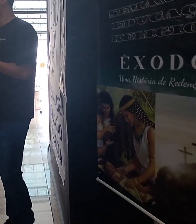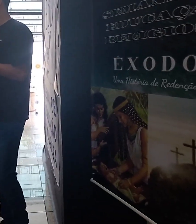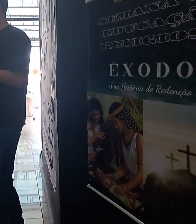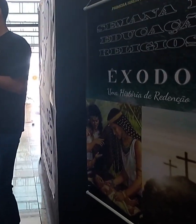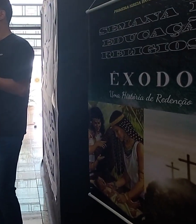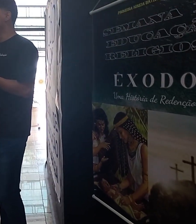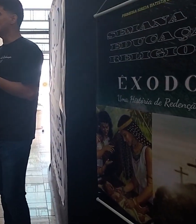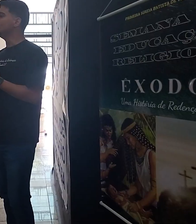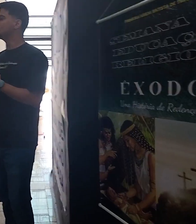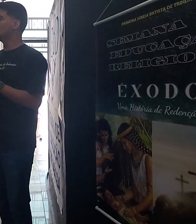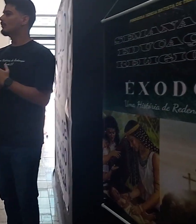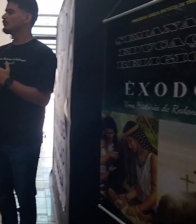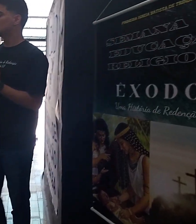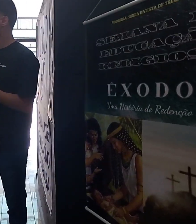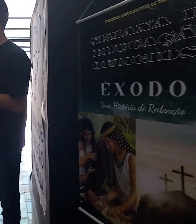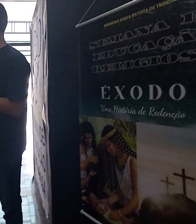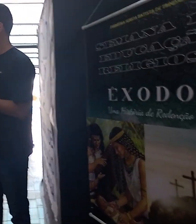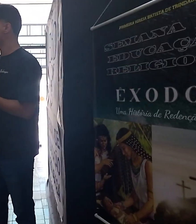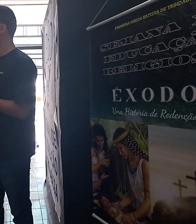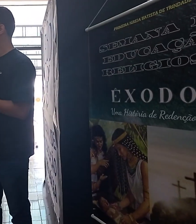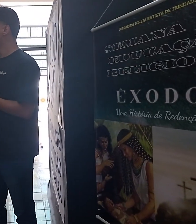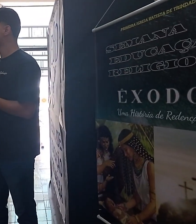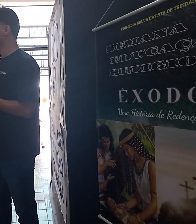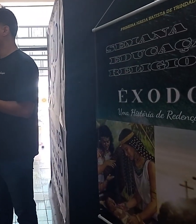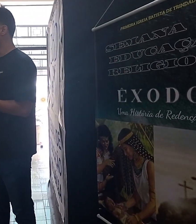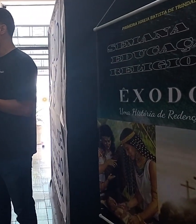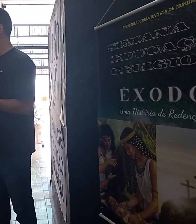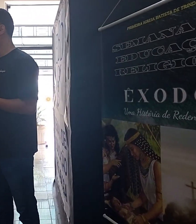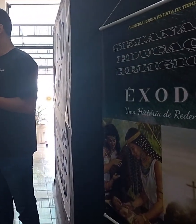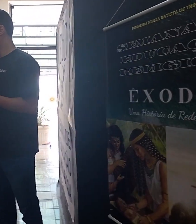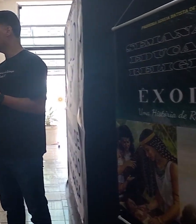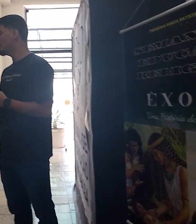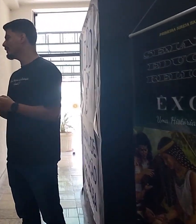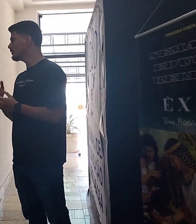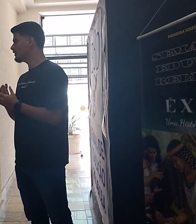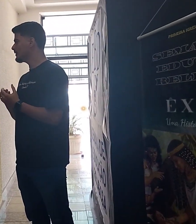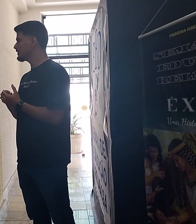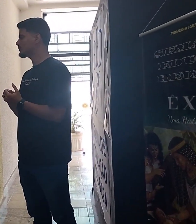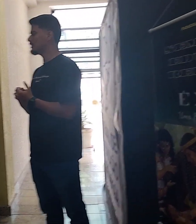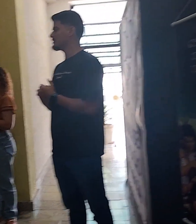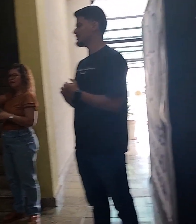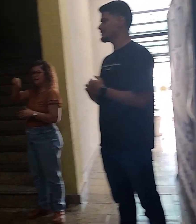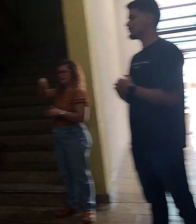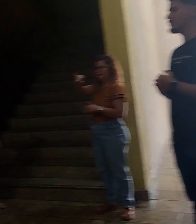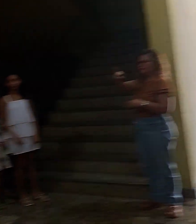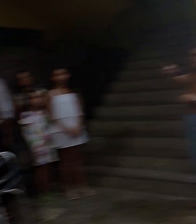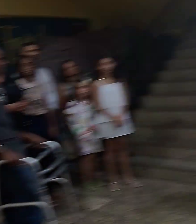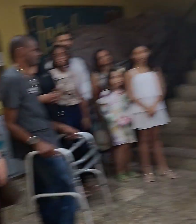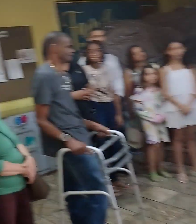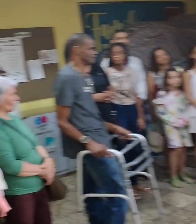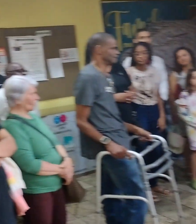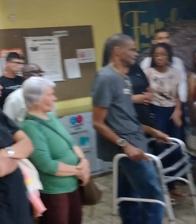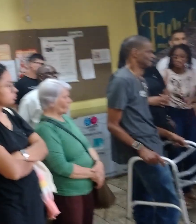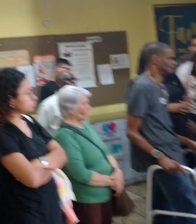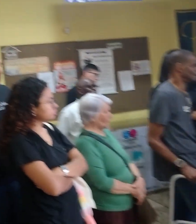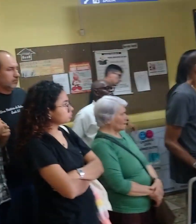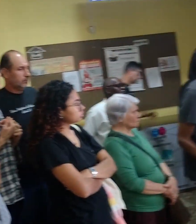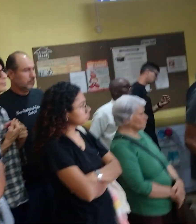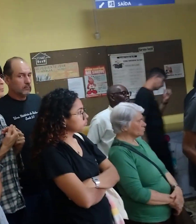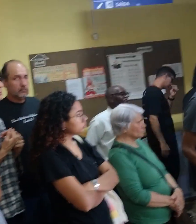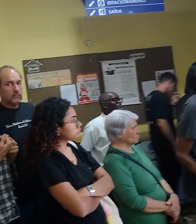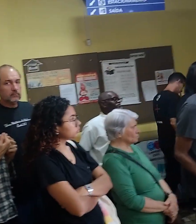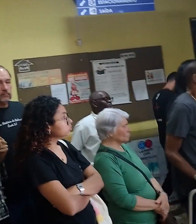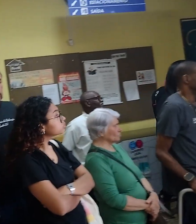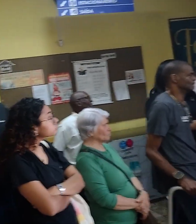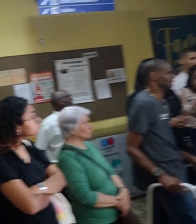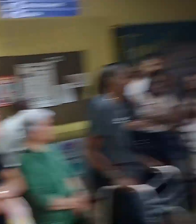de redenção. Então, nós vamos passar por esse culto, é um panorama da história de Êxodo. A gente vai ver algumas